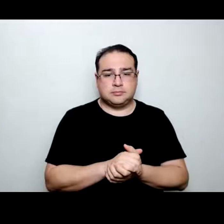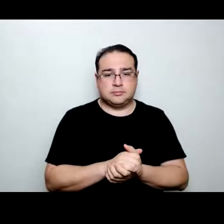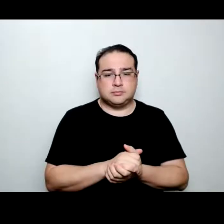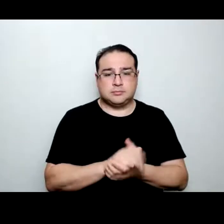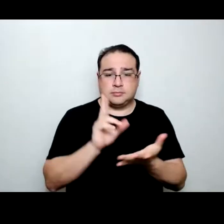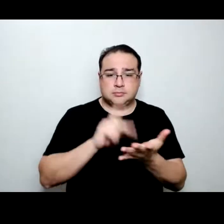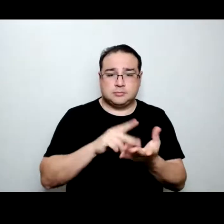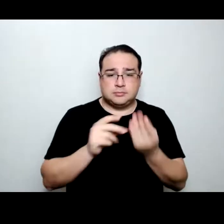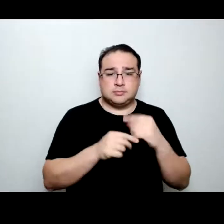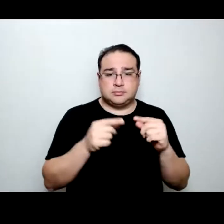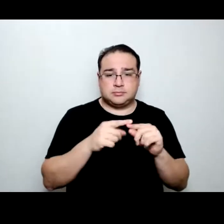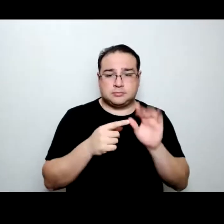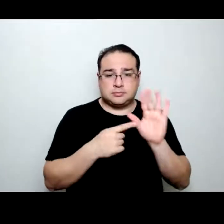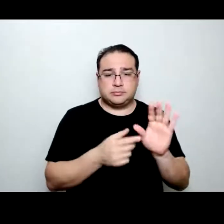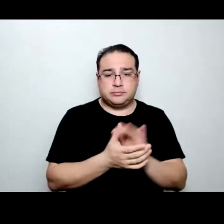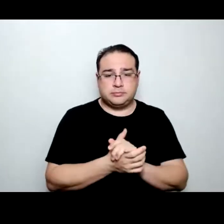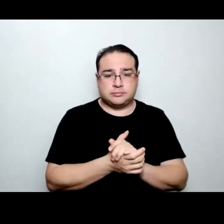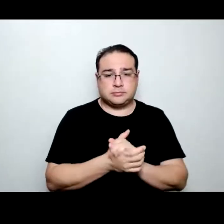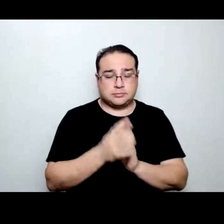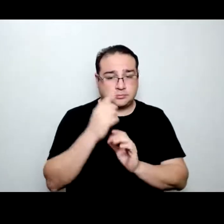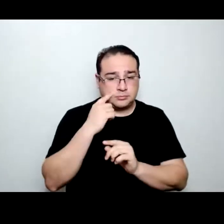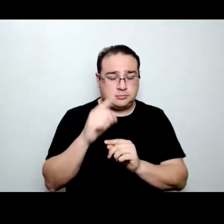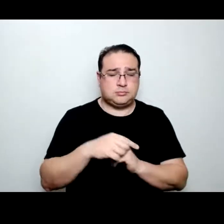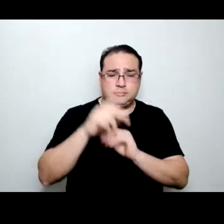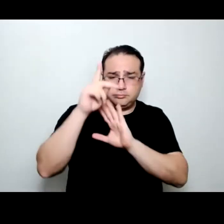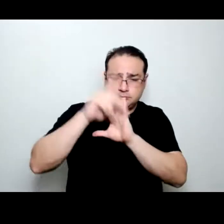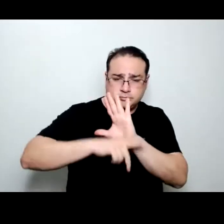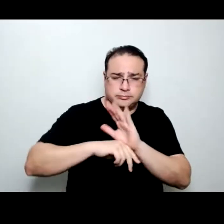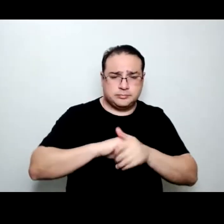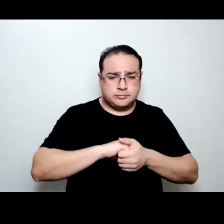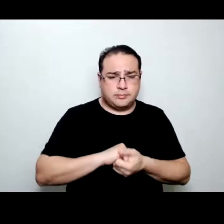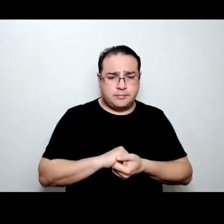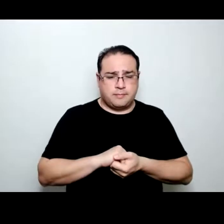de fato, o dicionário pode ser um projeto